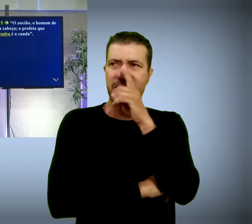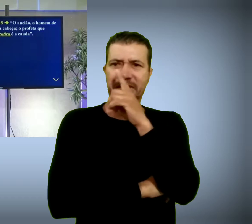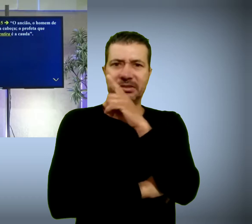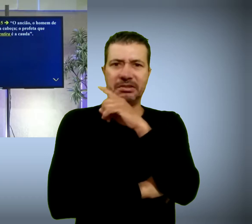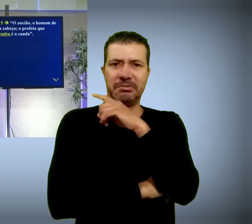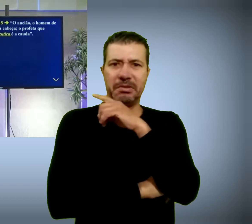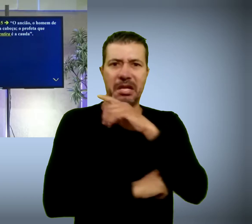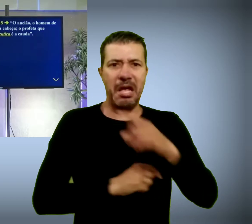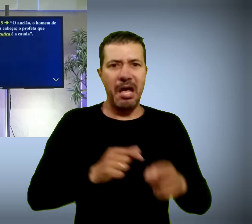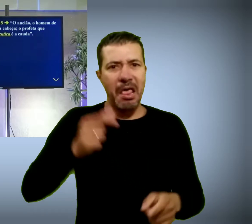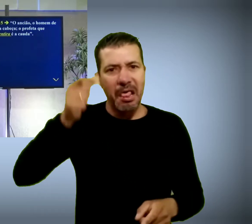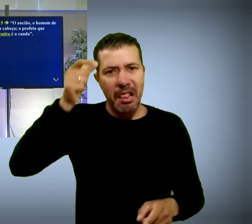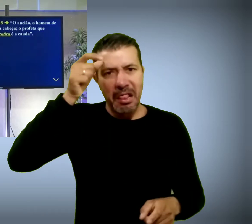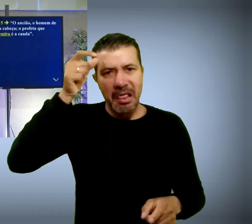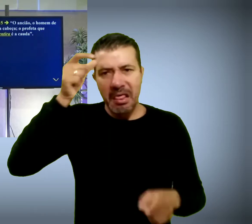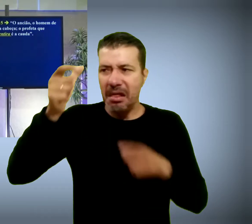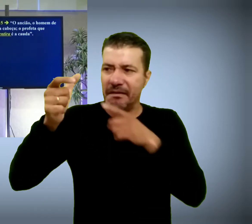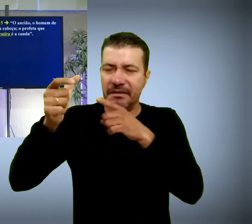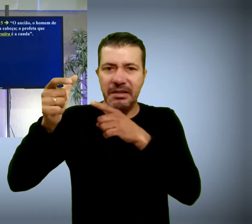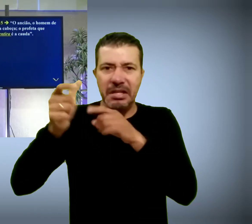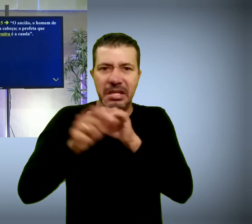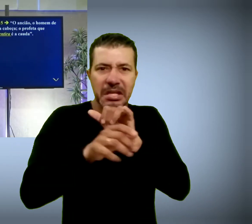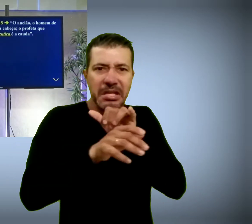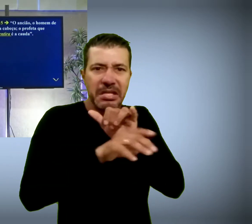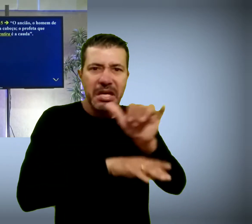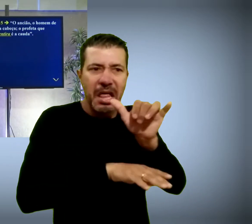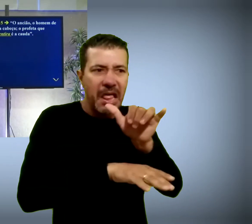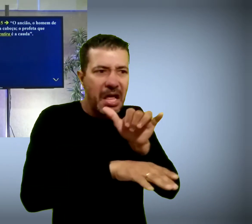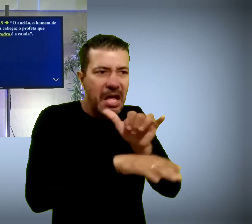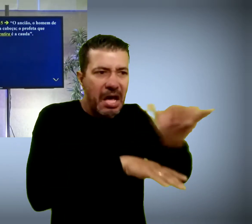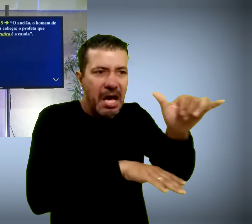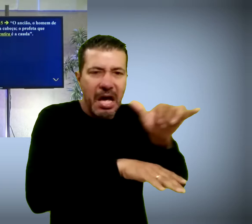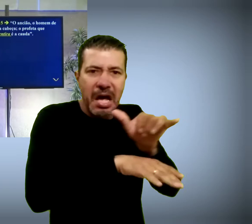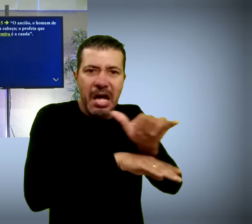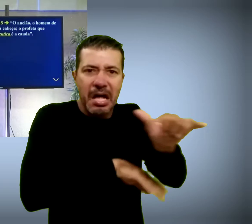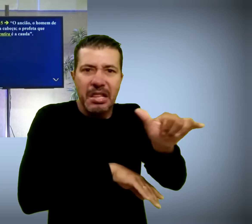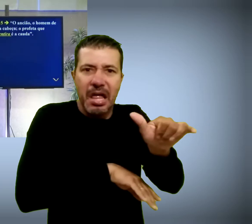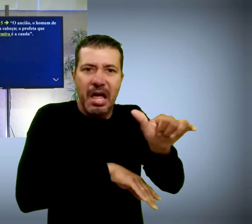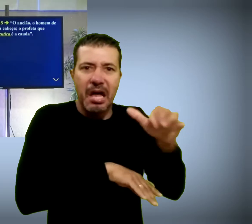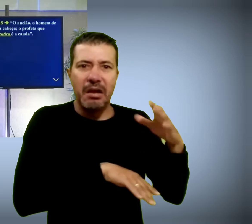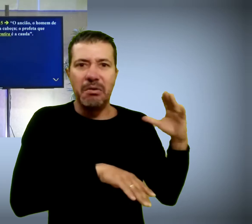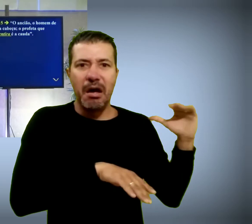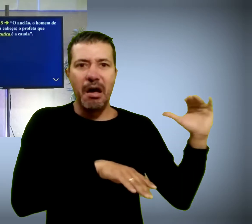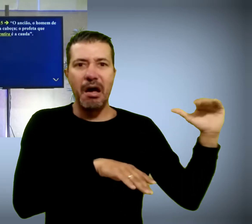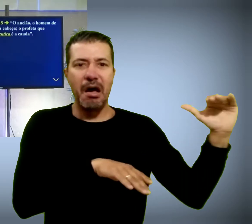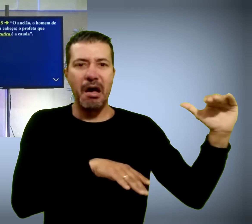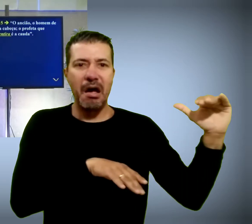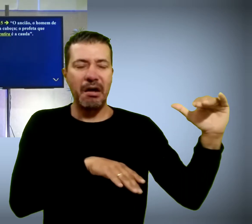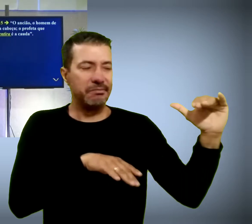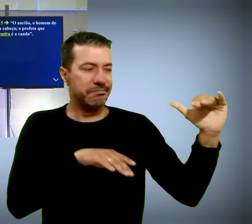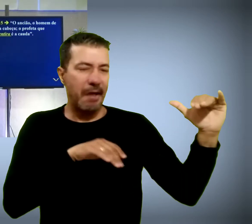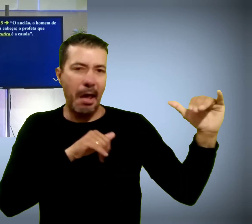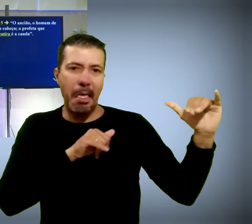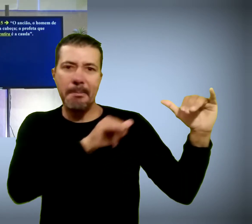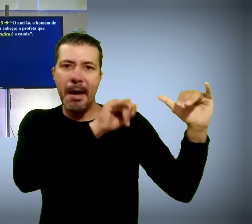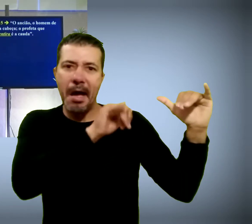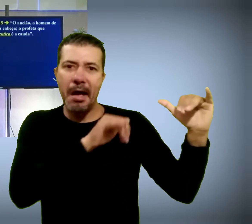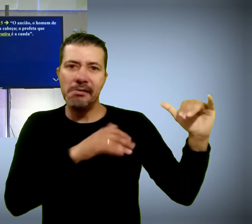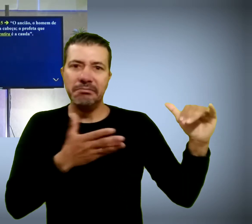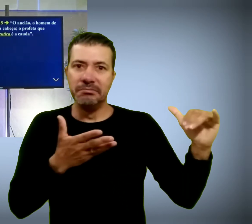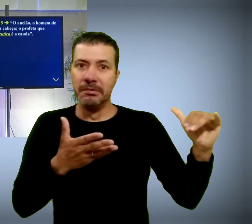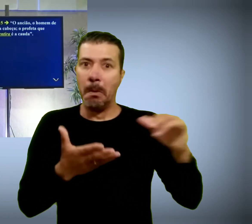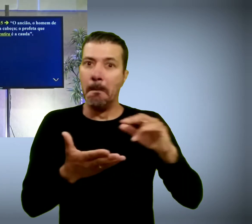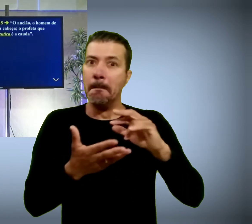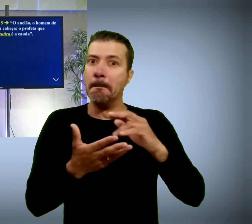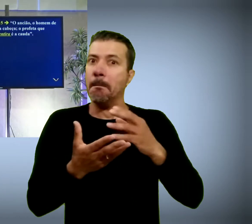para Lúcifer conseguir enganar tantos anjos. Porque vamos e venhamos, 1/3 de trilhões ainda é